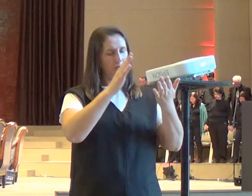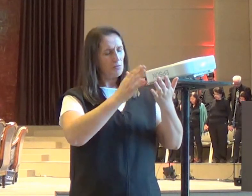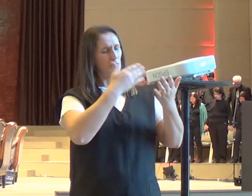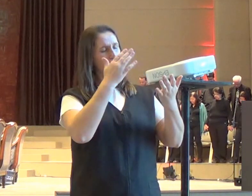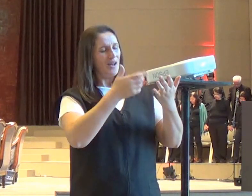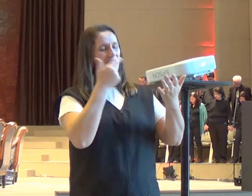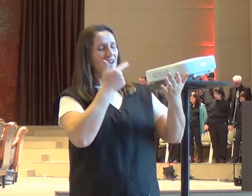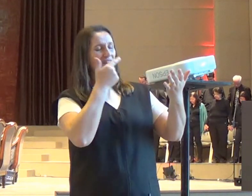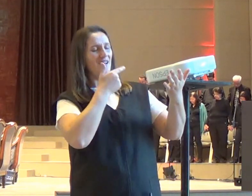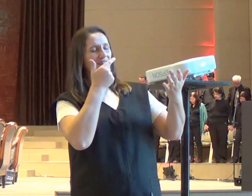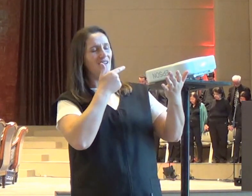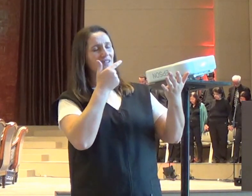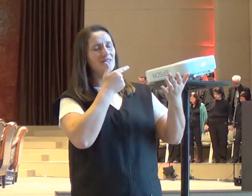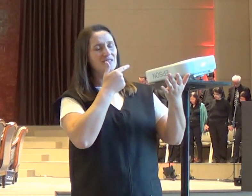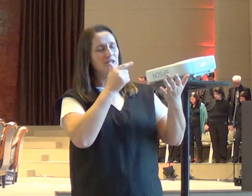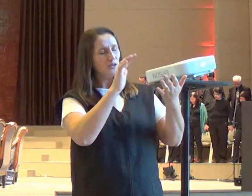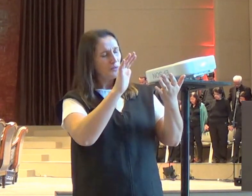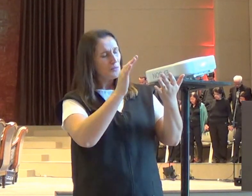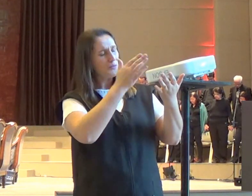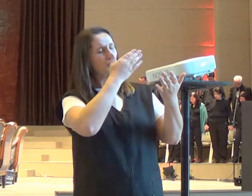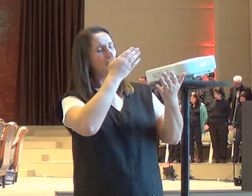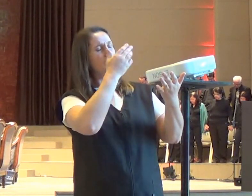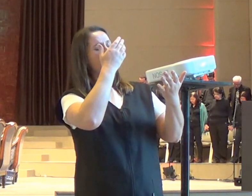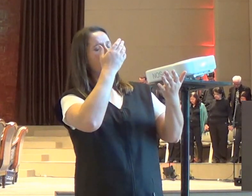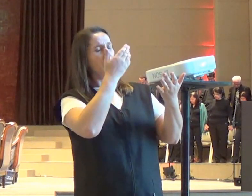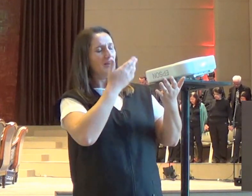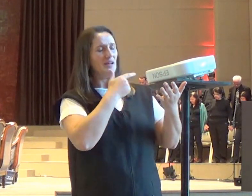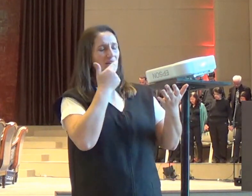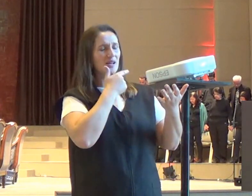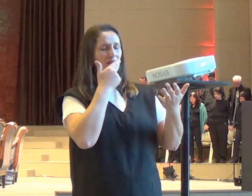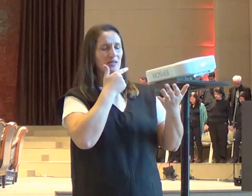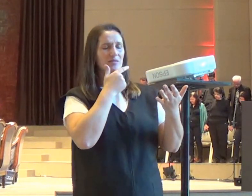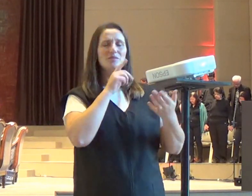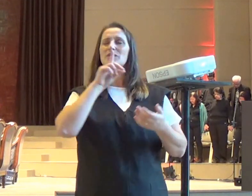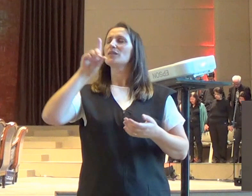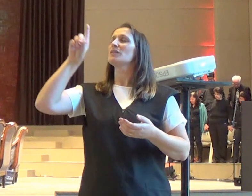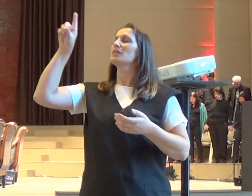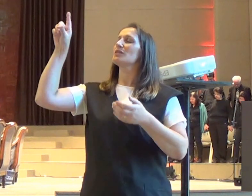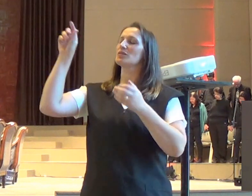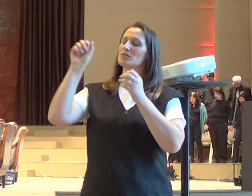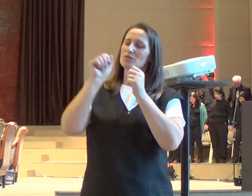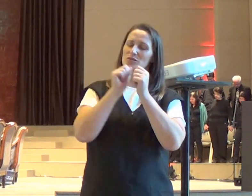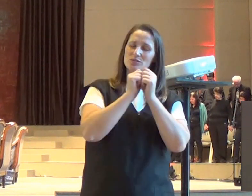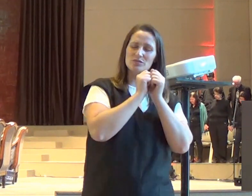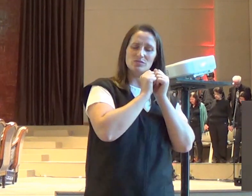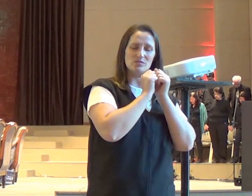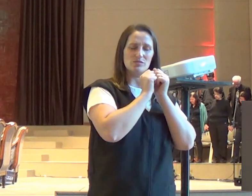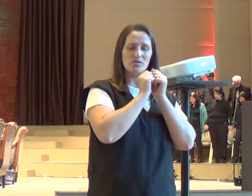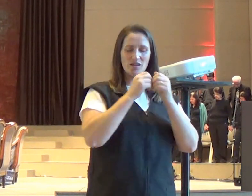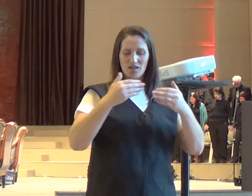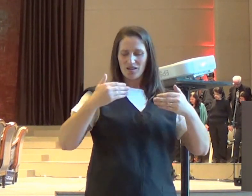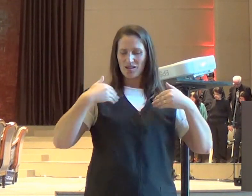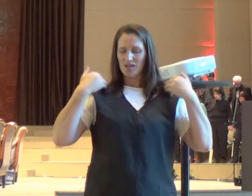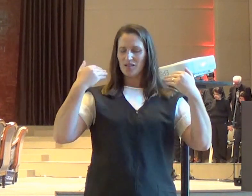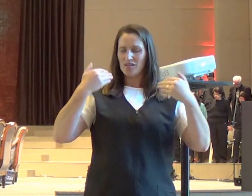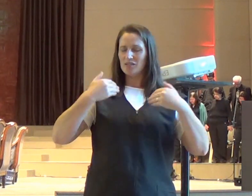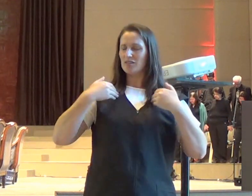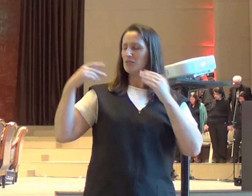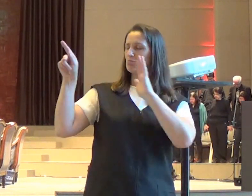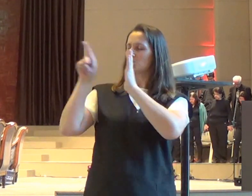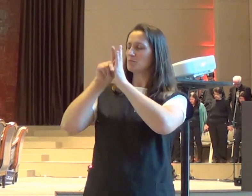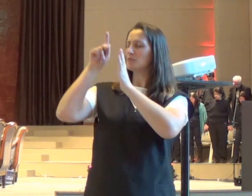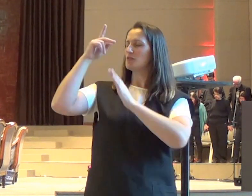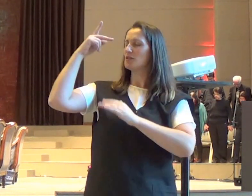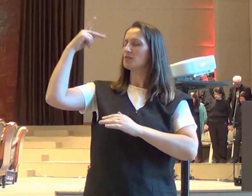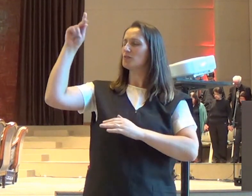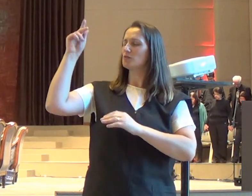senhor das cenas que estarão vendo ali o senhor esteja lá que a alegria do senhor